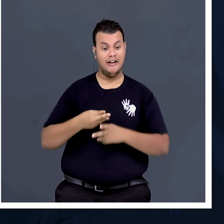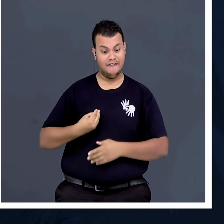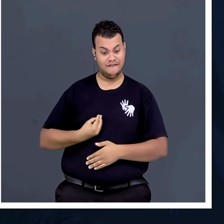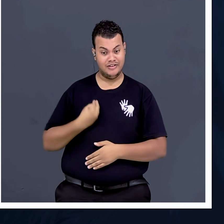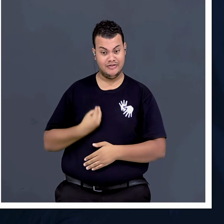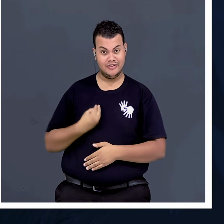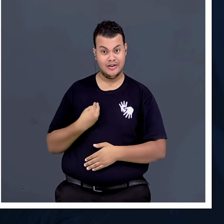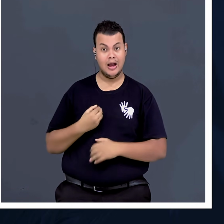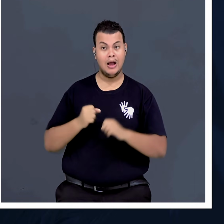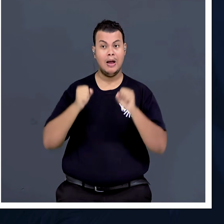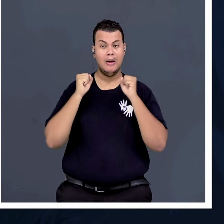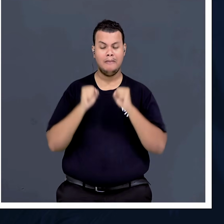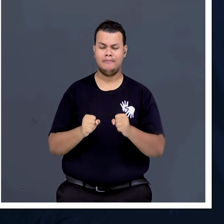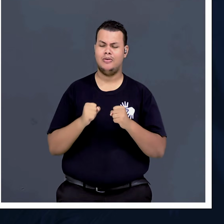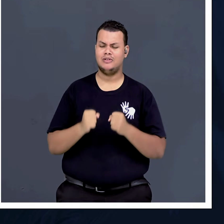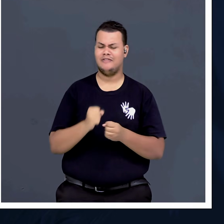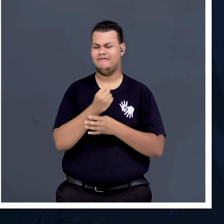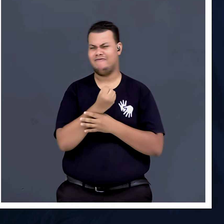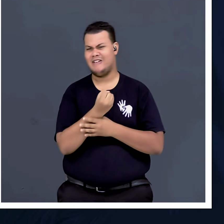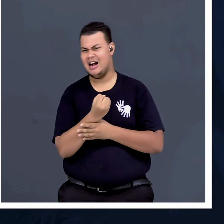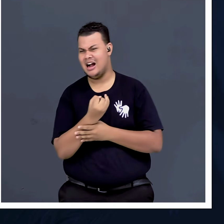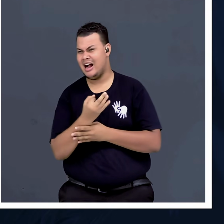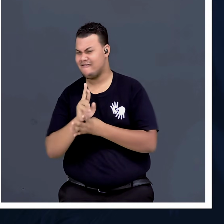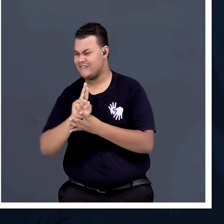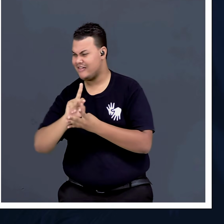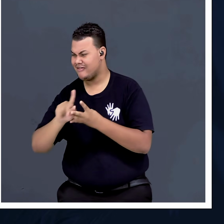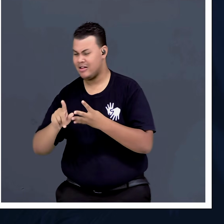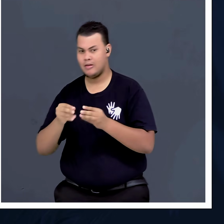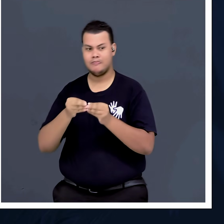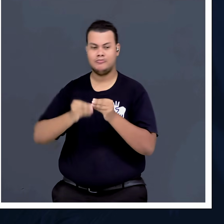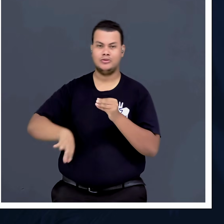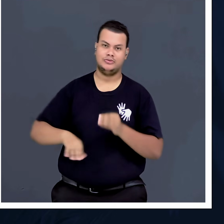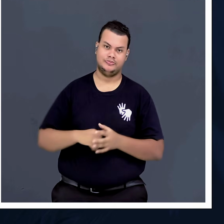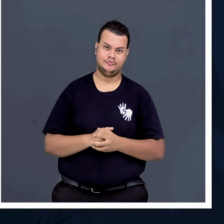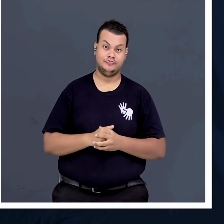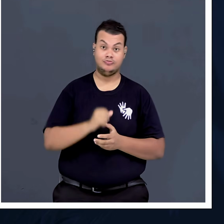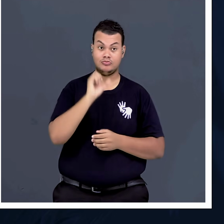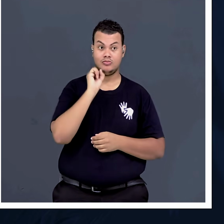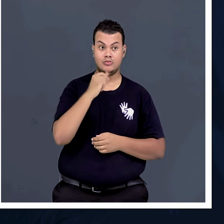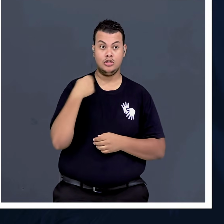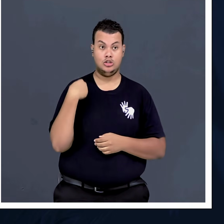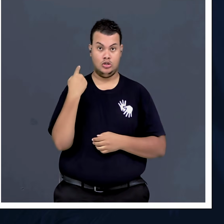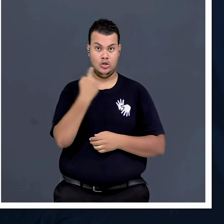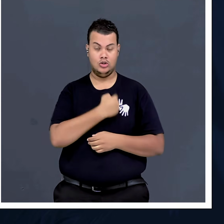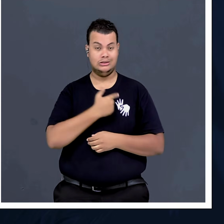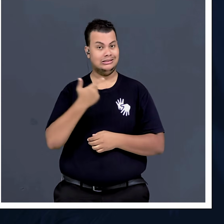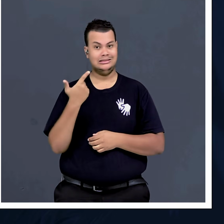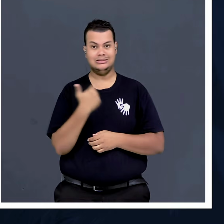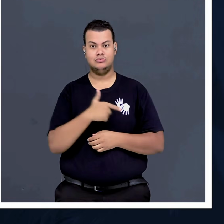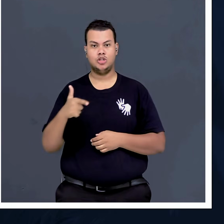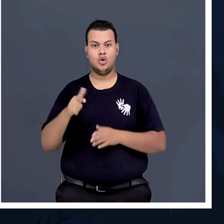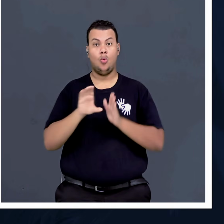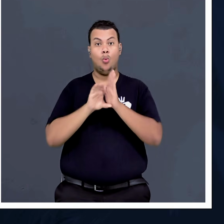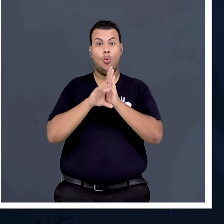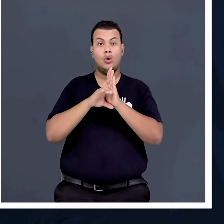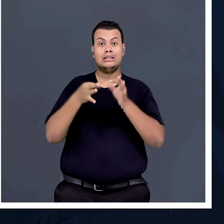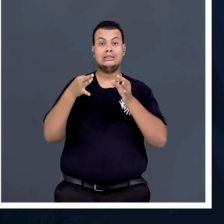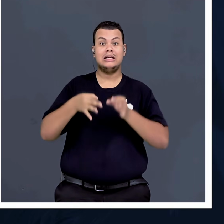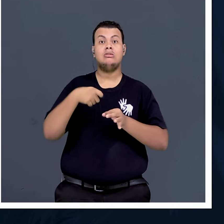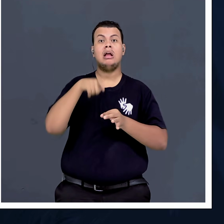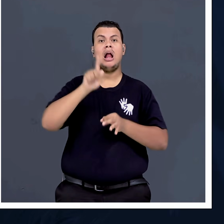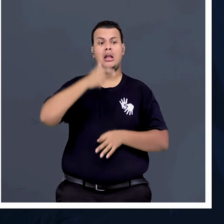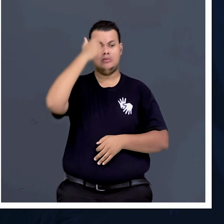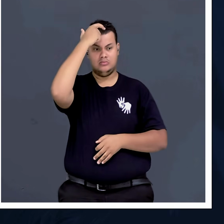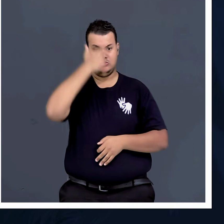isso gera vários e graves prejuízos. Quando nós não temos o conceito correto de quem